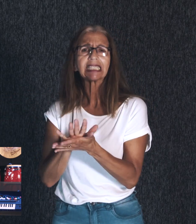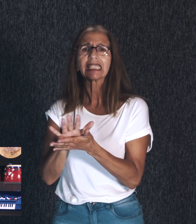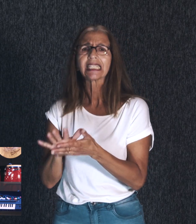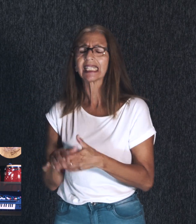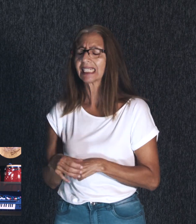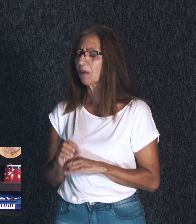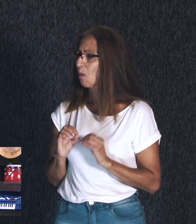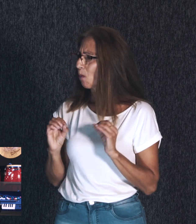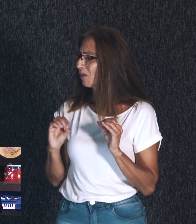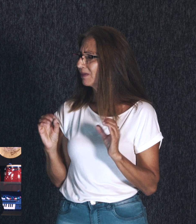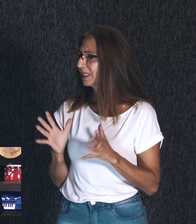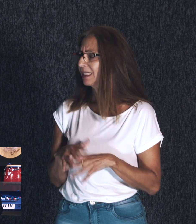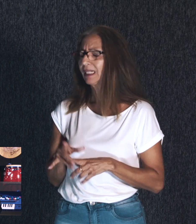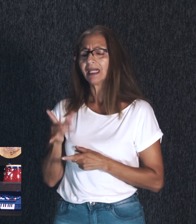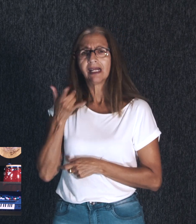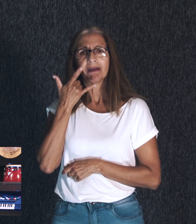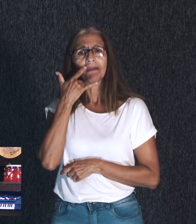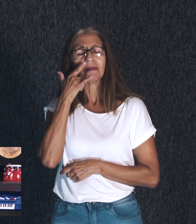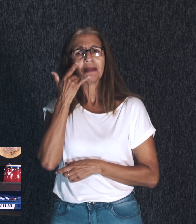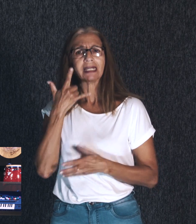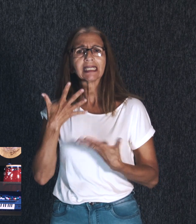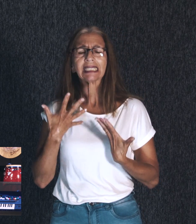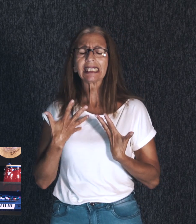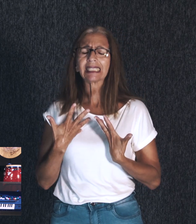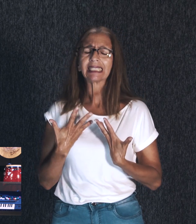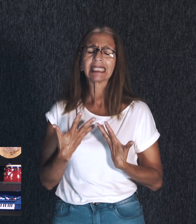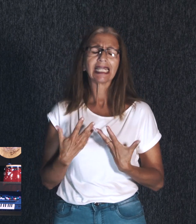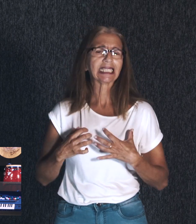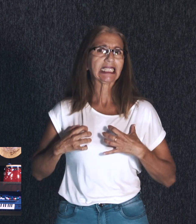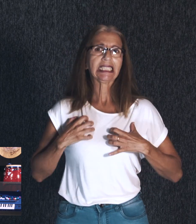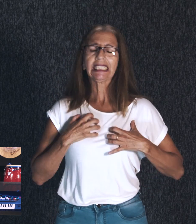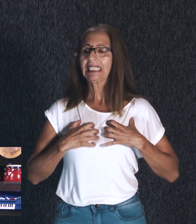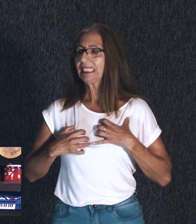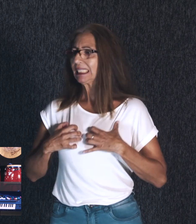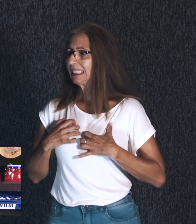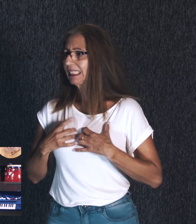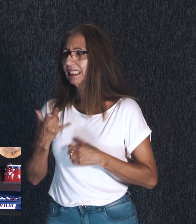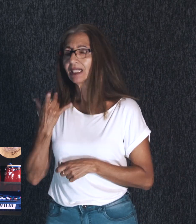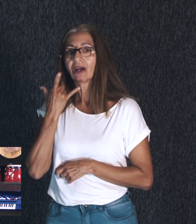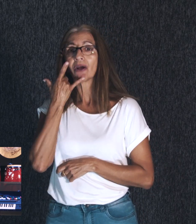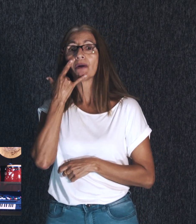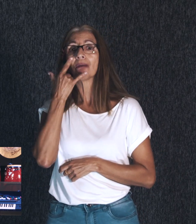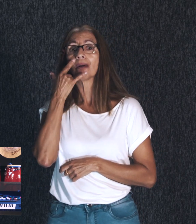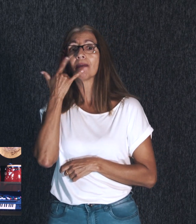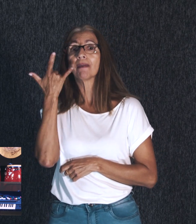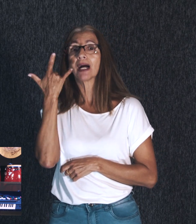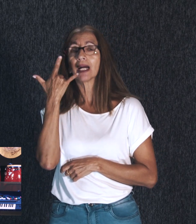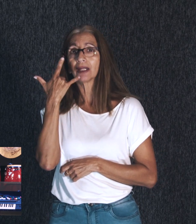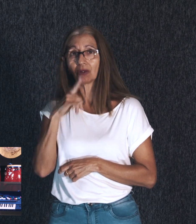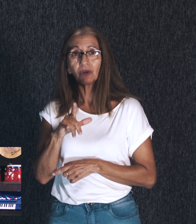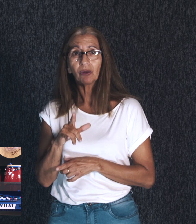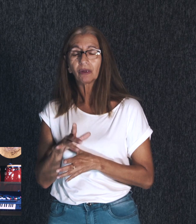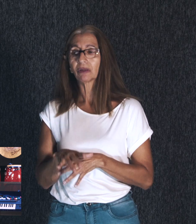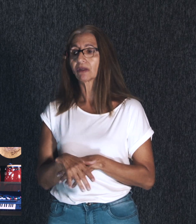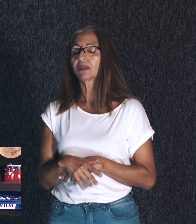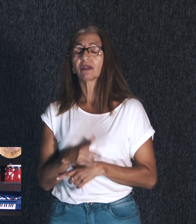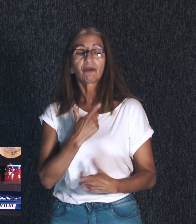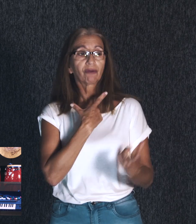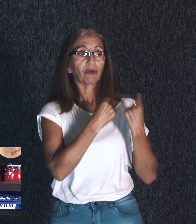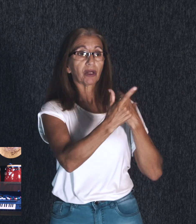E aí, já cansados, já desesperados, os pais foram deixando estas buscas mesmo para os